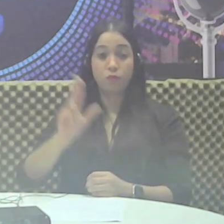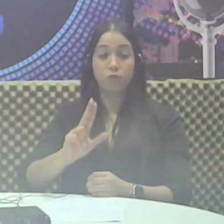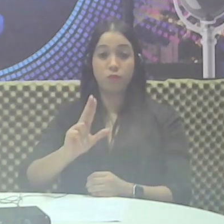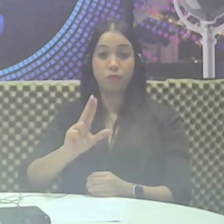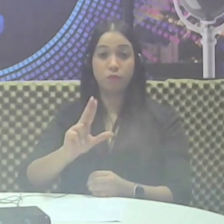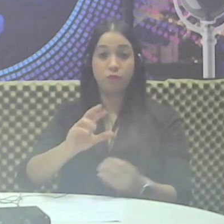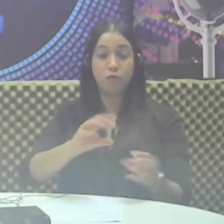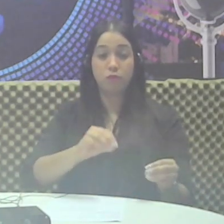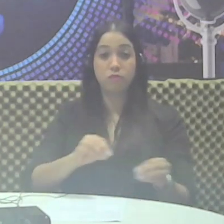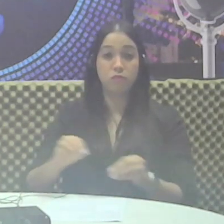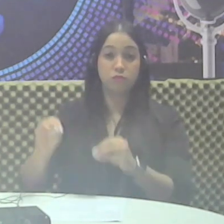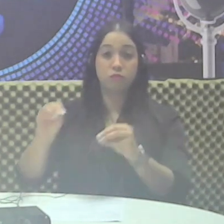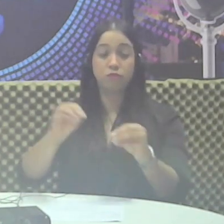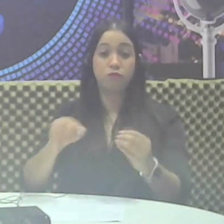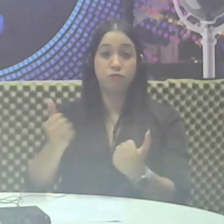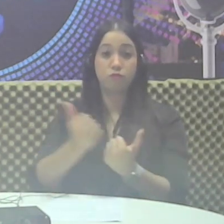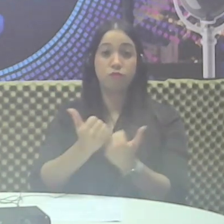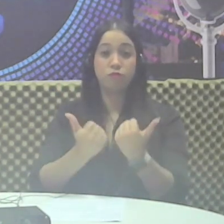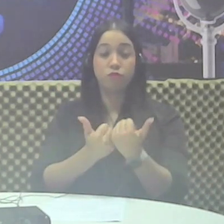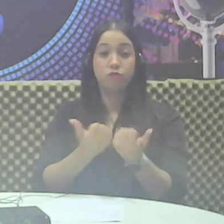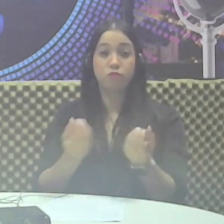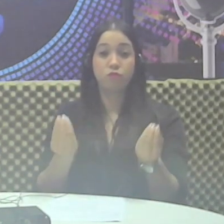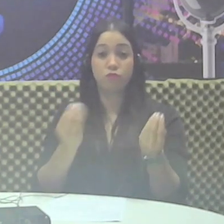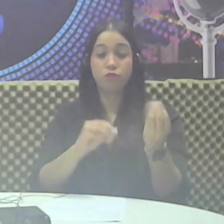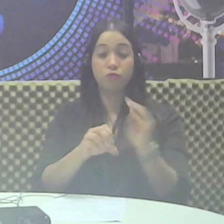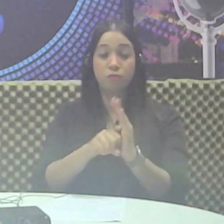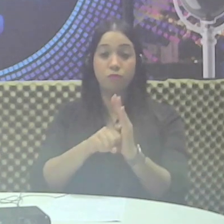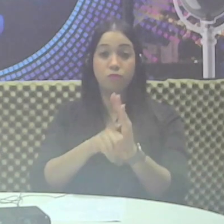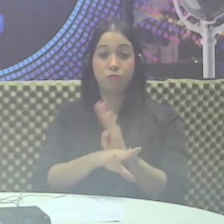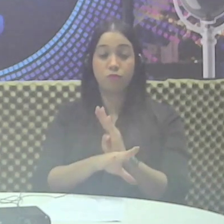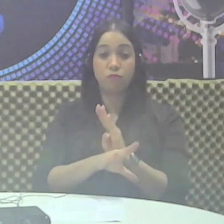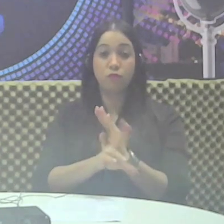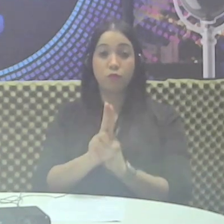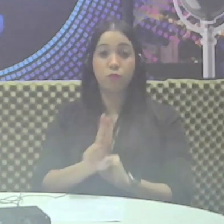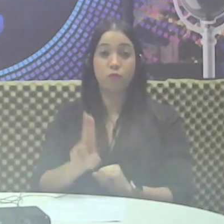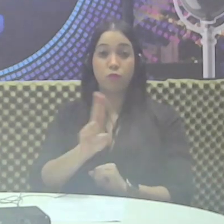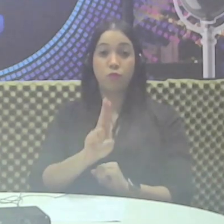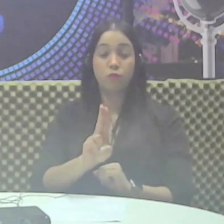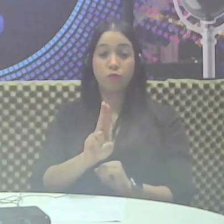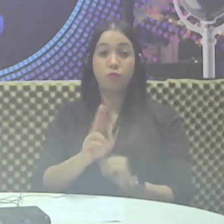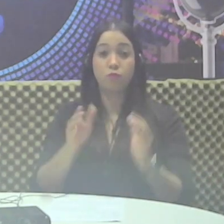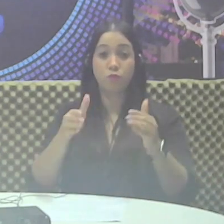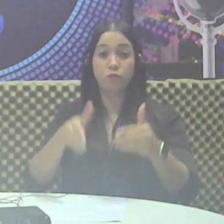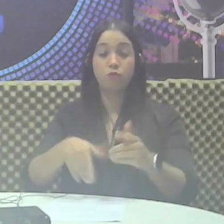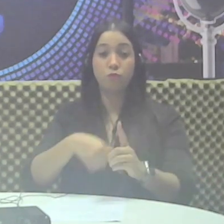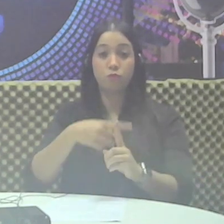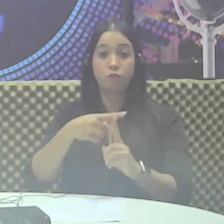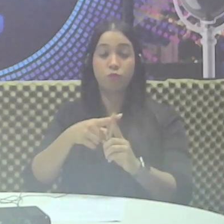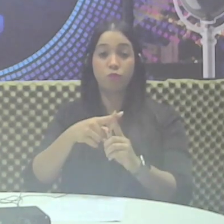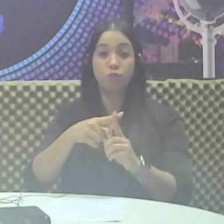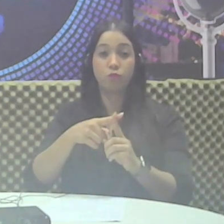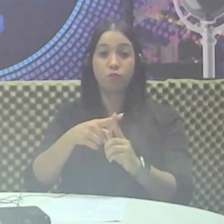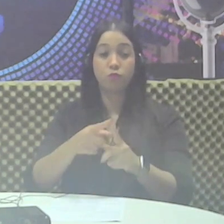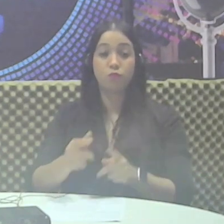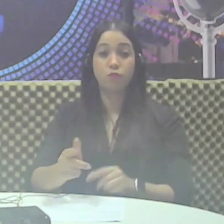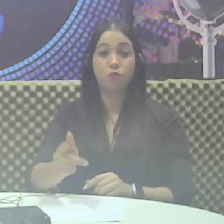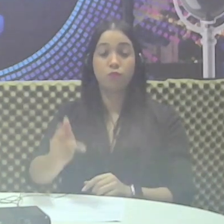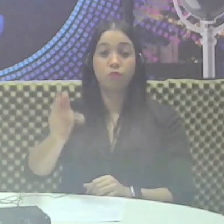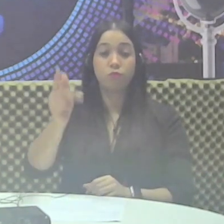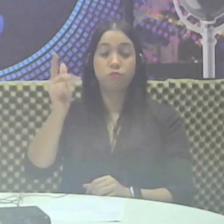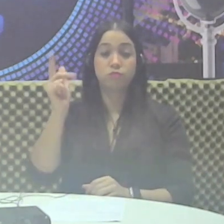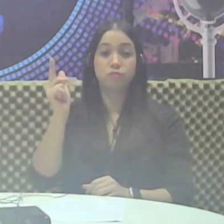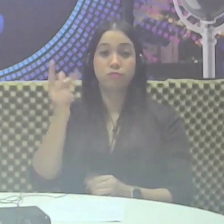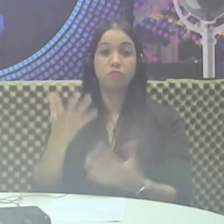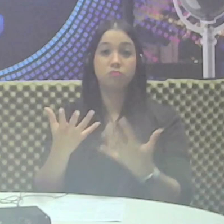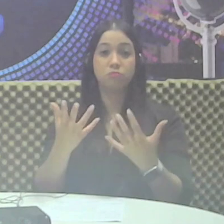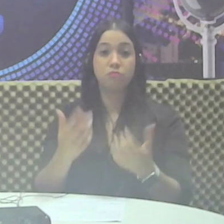transferência, sucessão e também inclusão de beneficiários para uso de carneiro, sepultura e jazigo perpétuo. A adesão